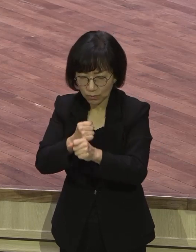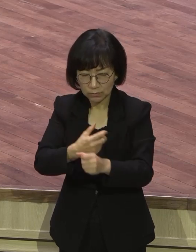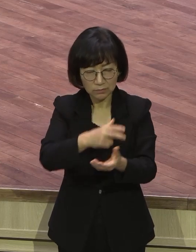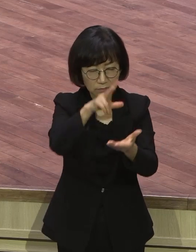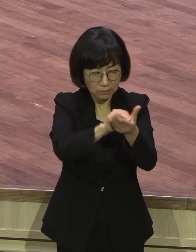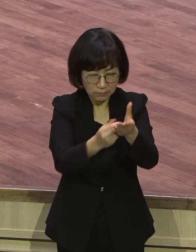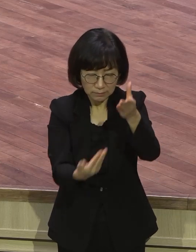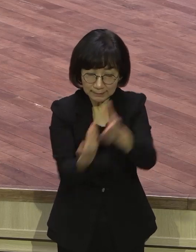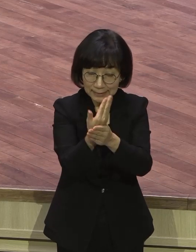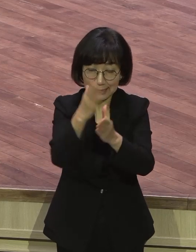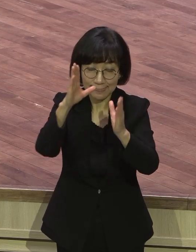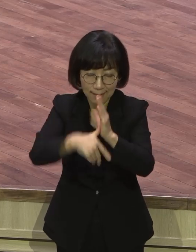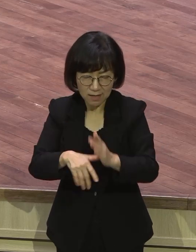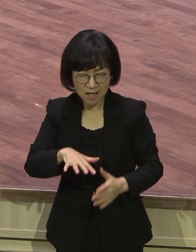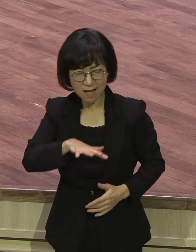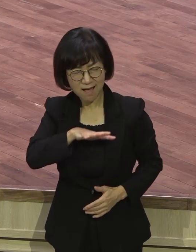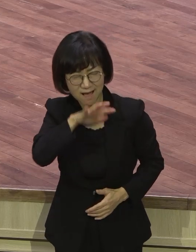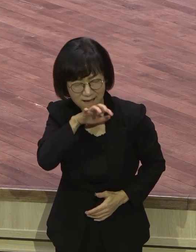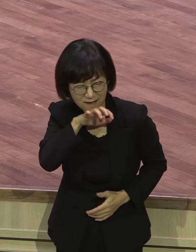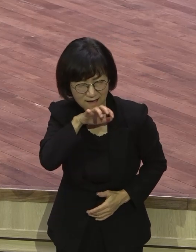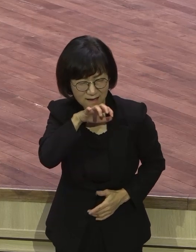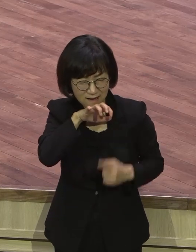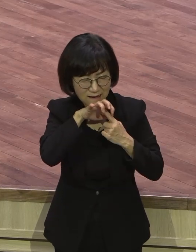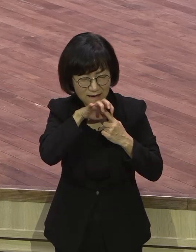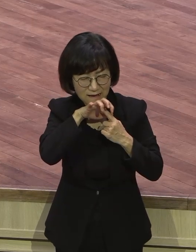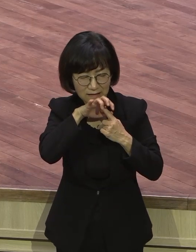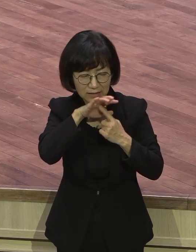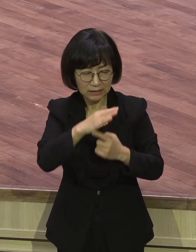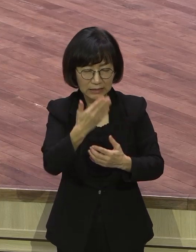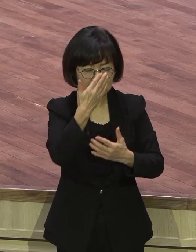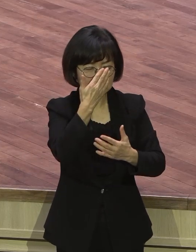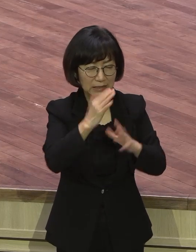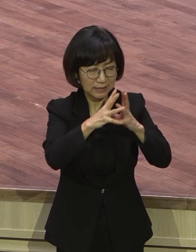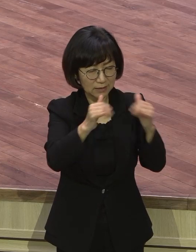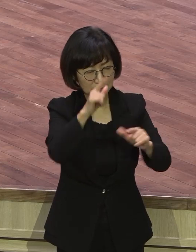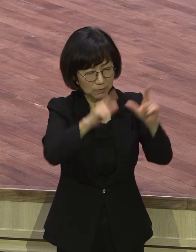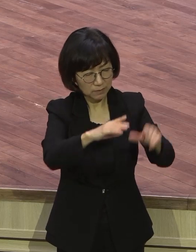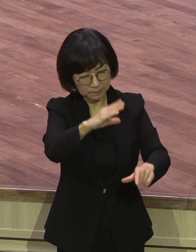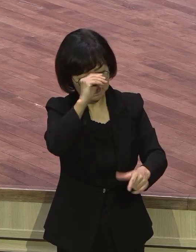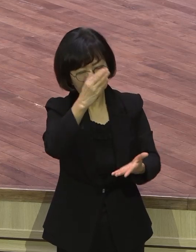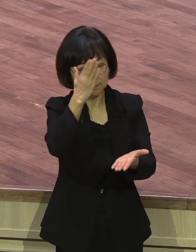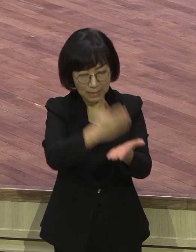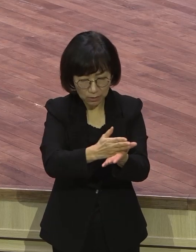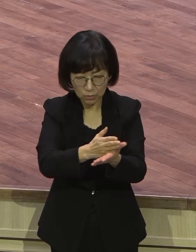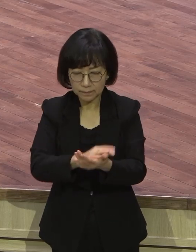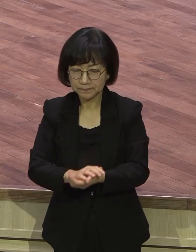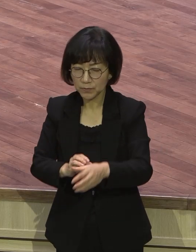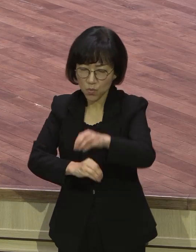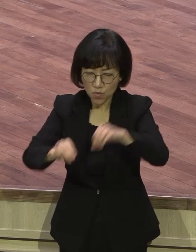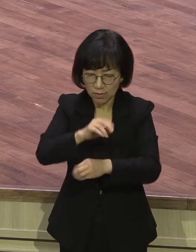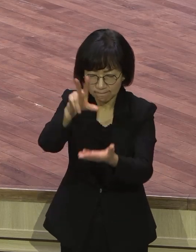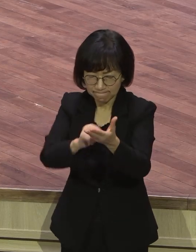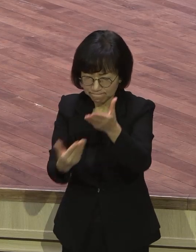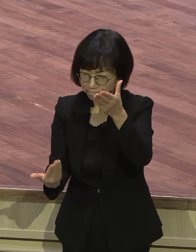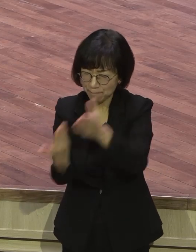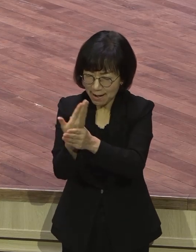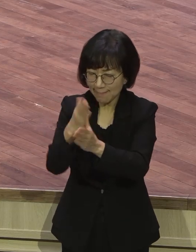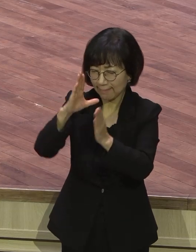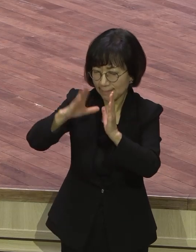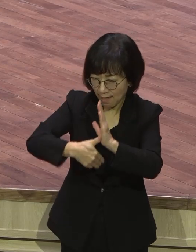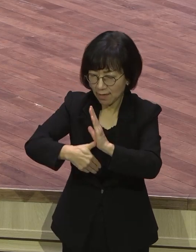불평하고 원망하는 그런 이스라엘 백신들이 아니라 문제사건 왔을 때 하나님 앞에 무릎